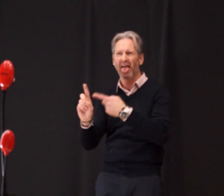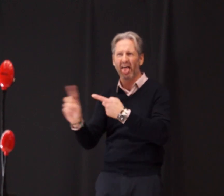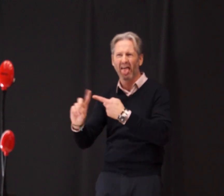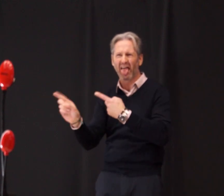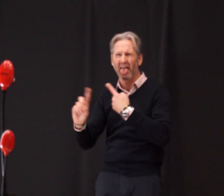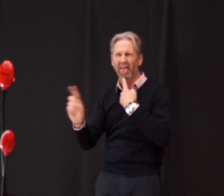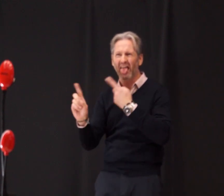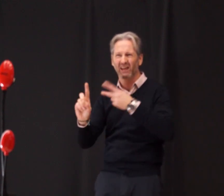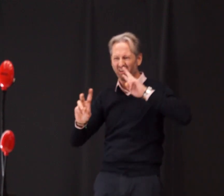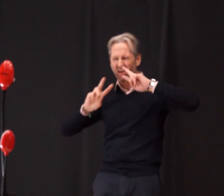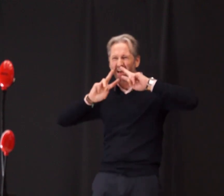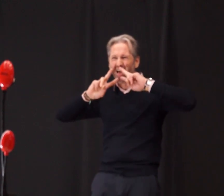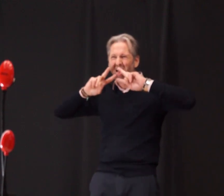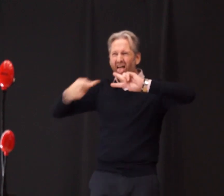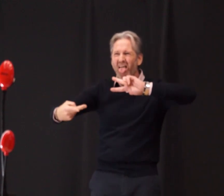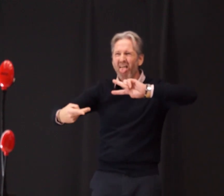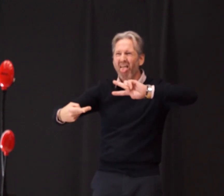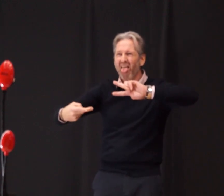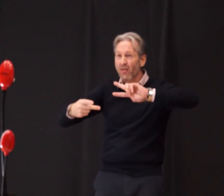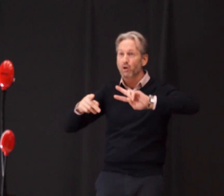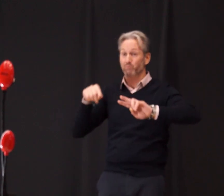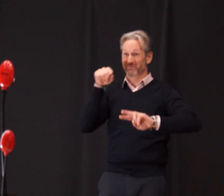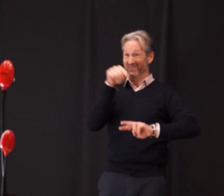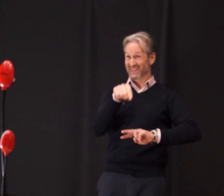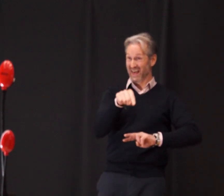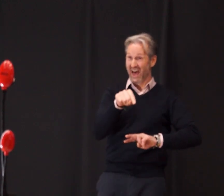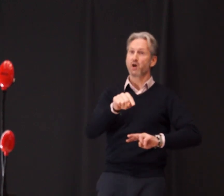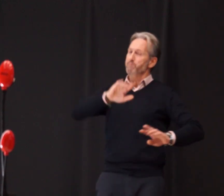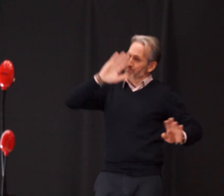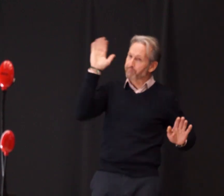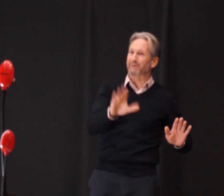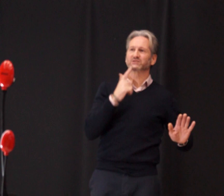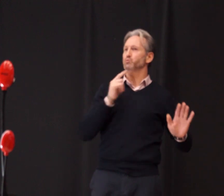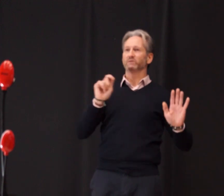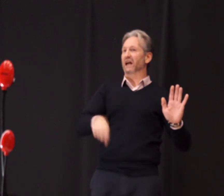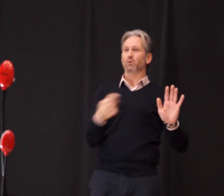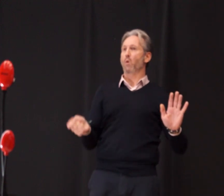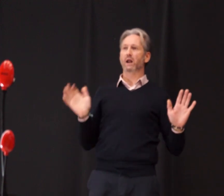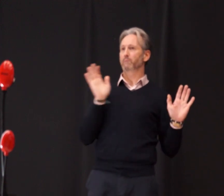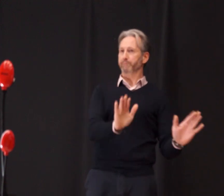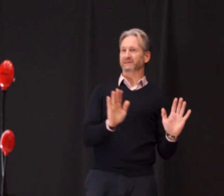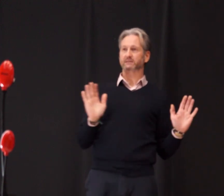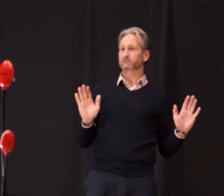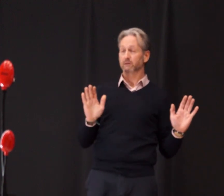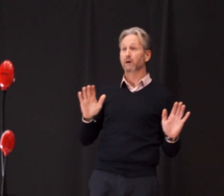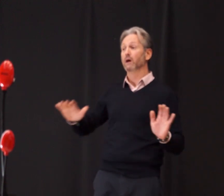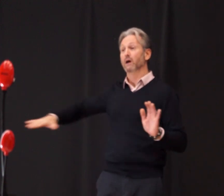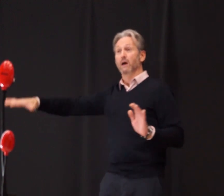ce pas vrai, mais en fait, entre le pas et le vrai, il est un peu bizarre, mais dans la langue des